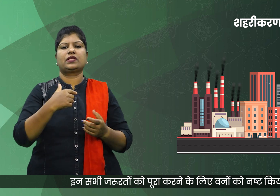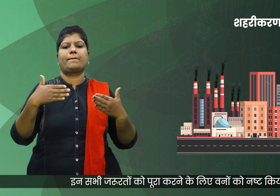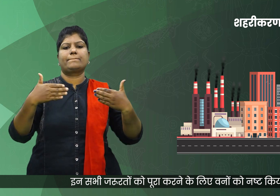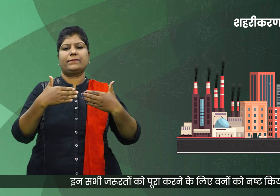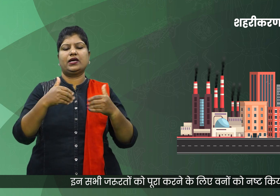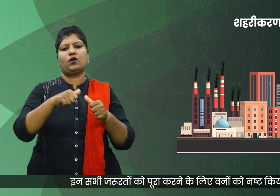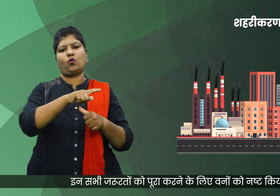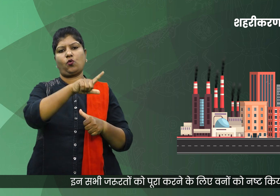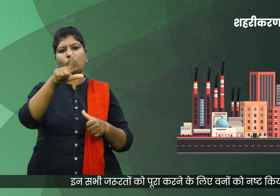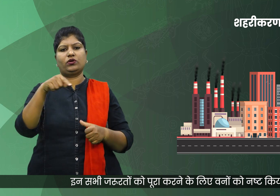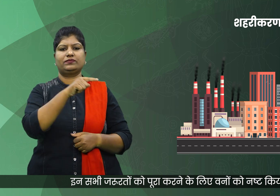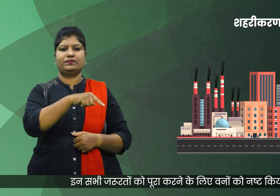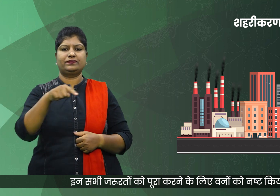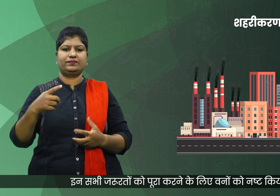है।